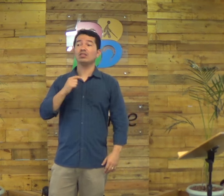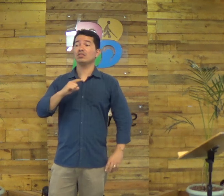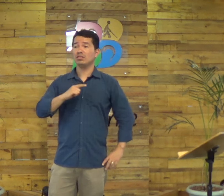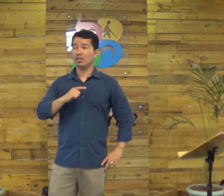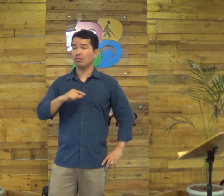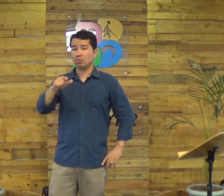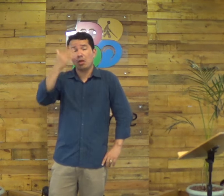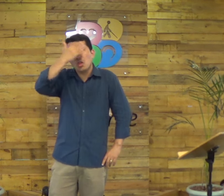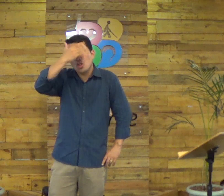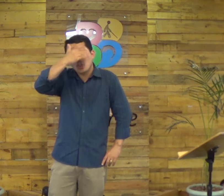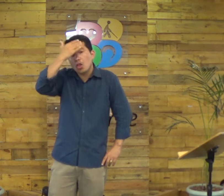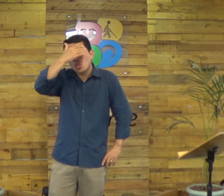têm vontade de se matar,